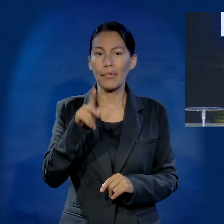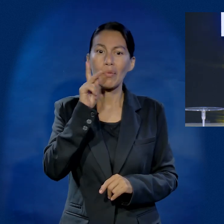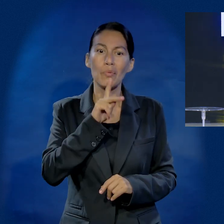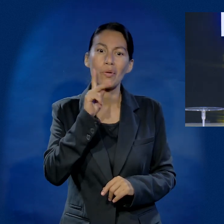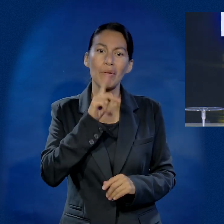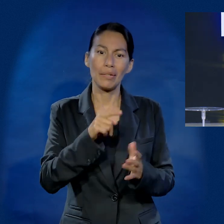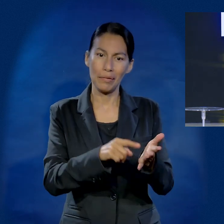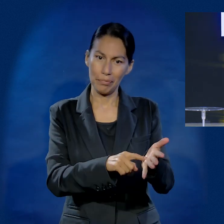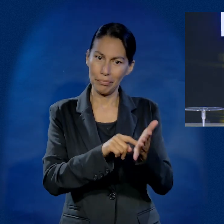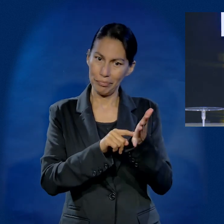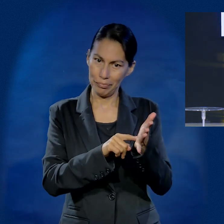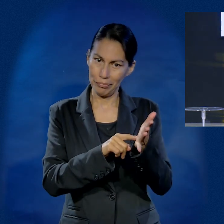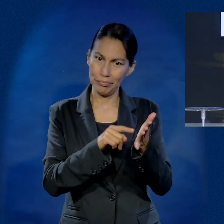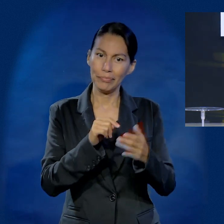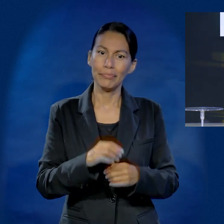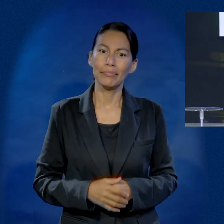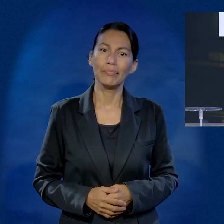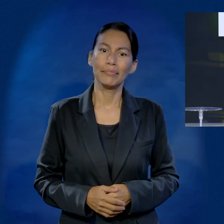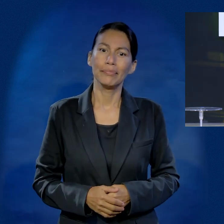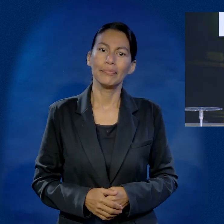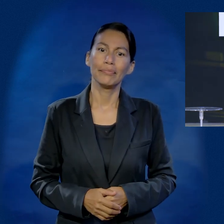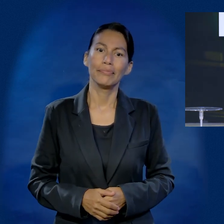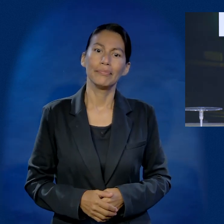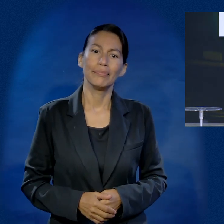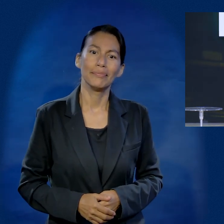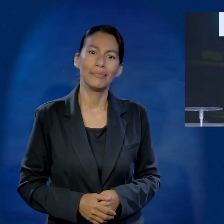para ustedes esta mañana.